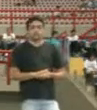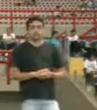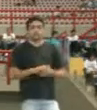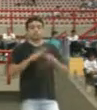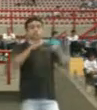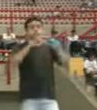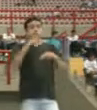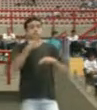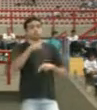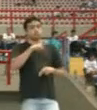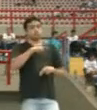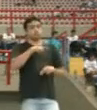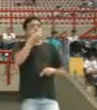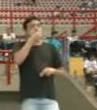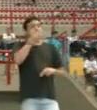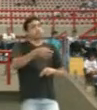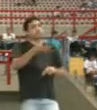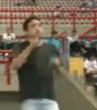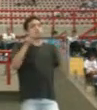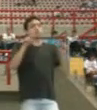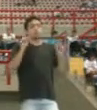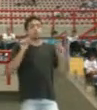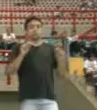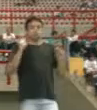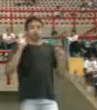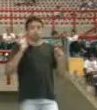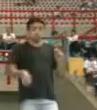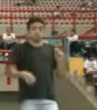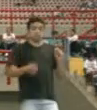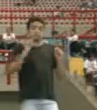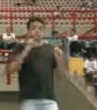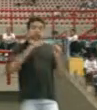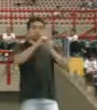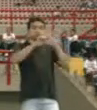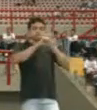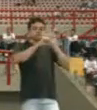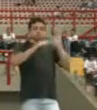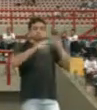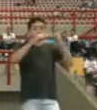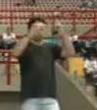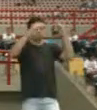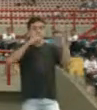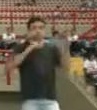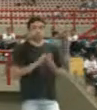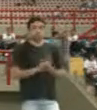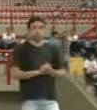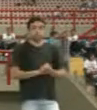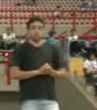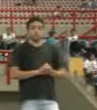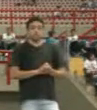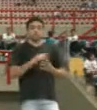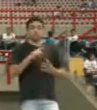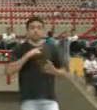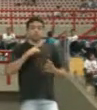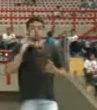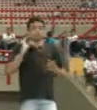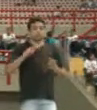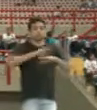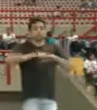uma sugestão do que seja repertório ilustrativo. O que é repertório? O guia